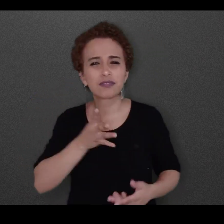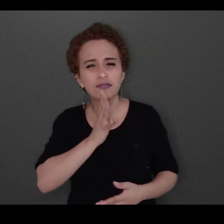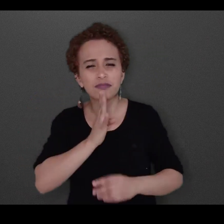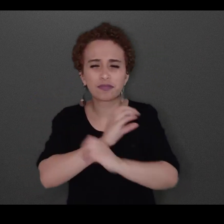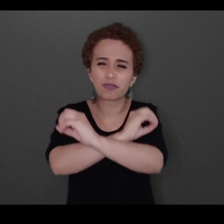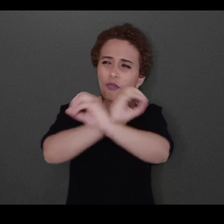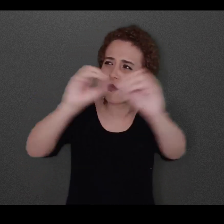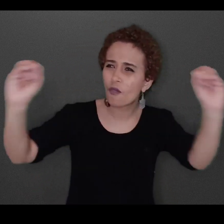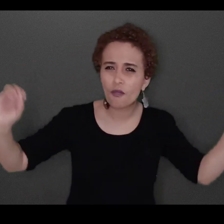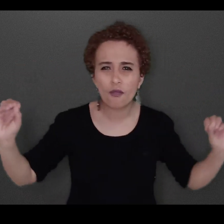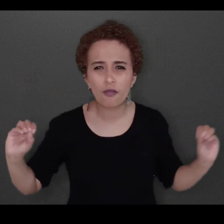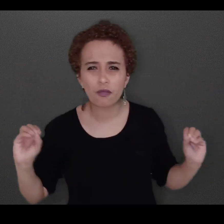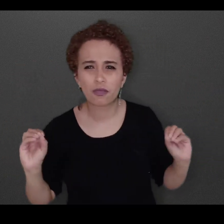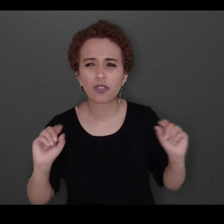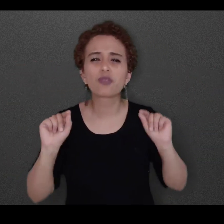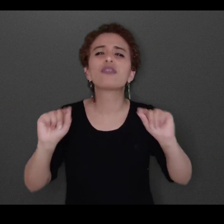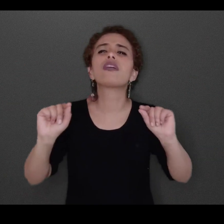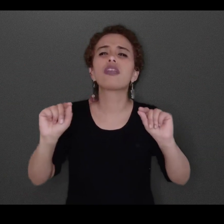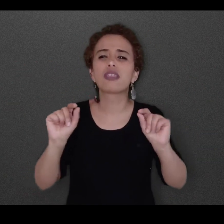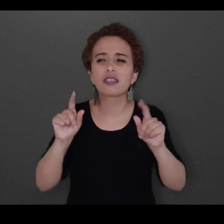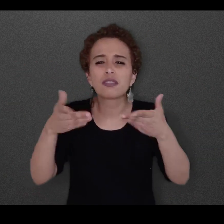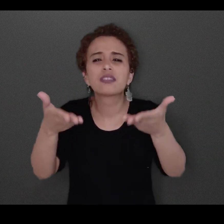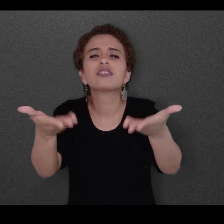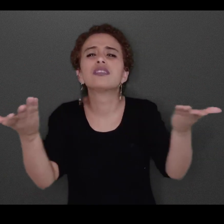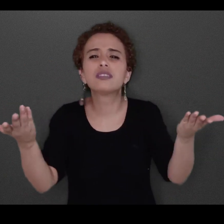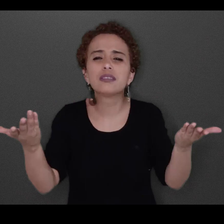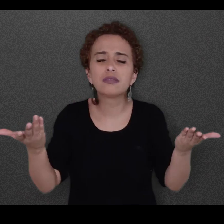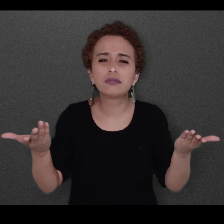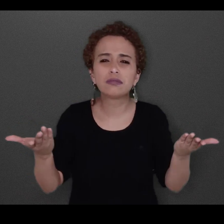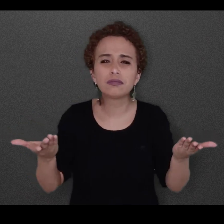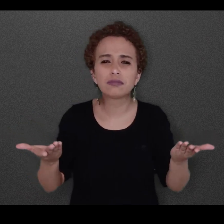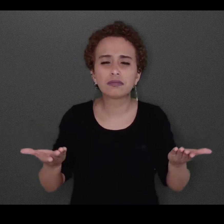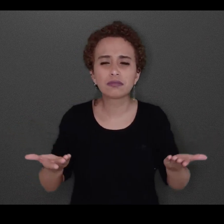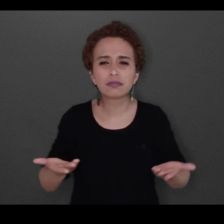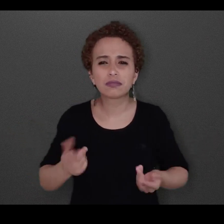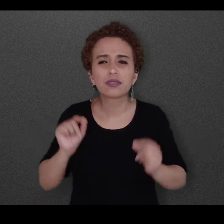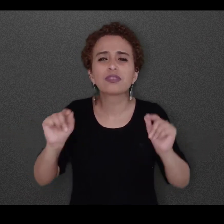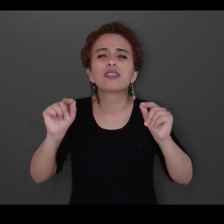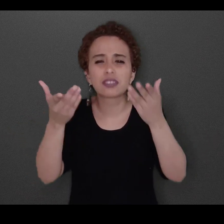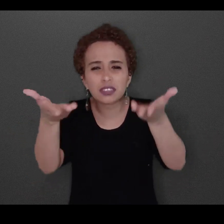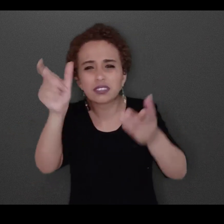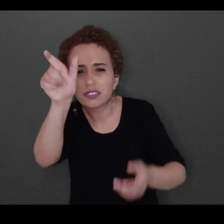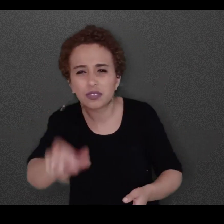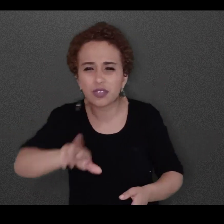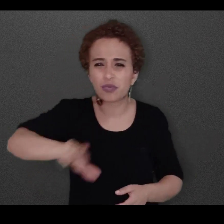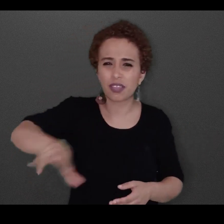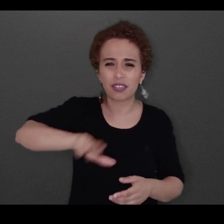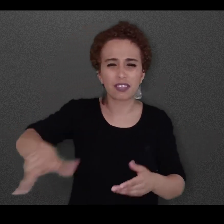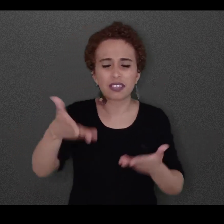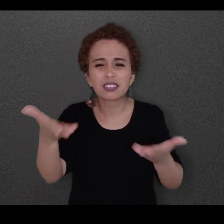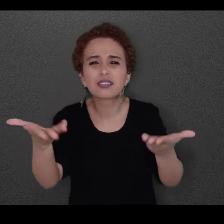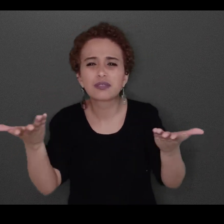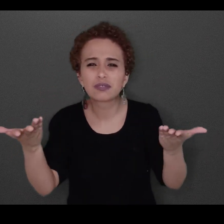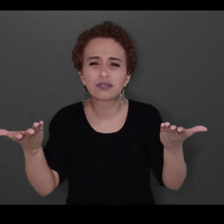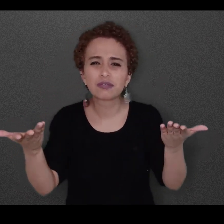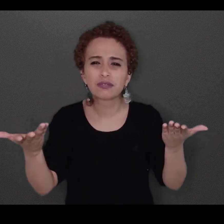é o outro? Quem é o que não é o outro?